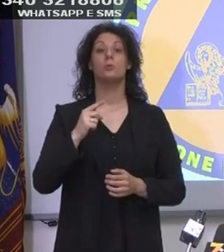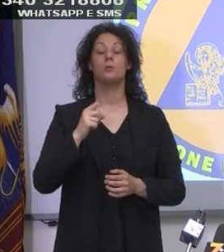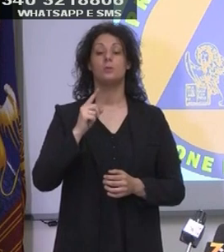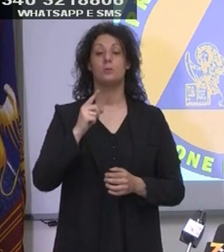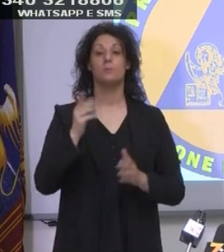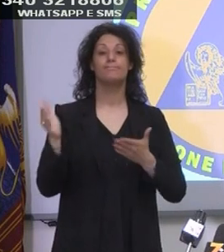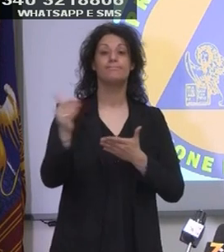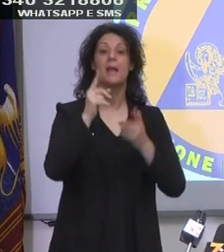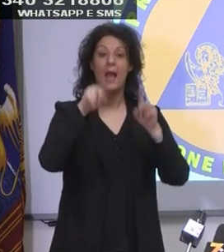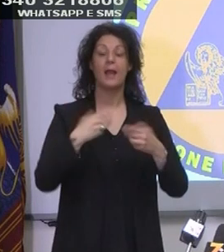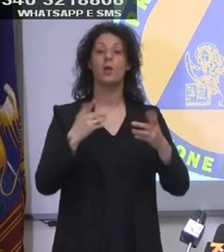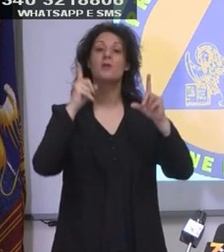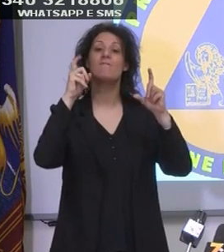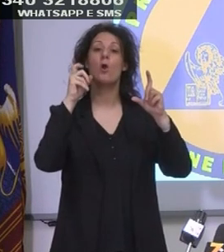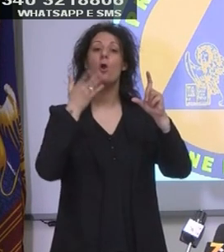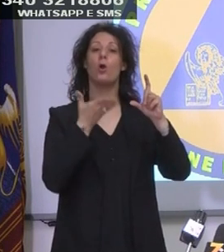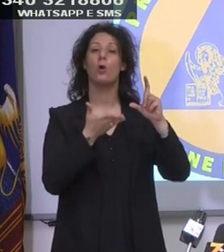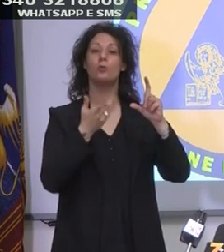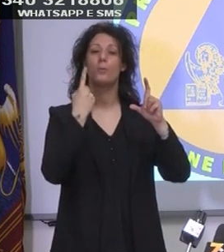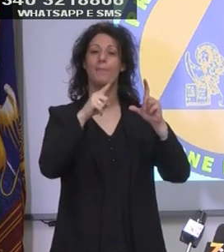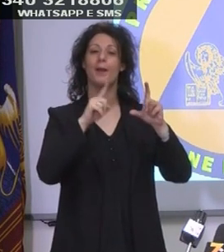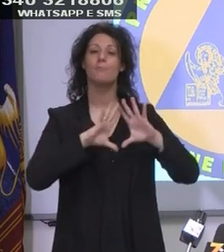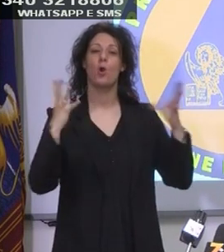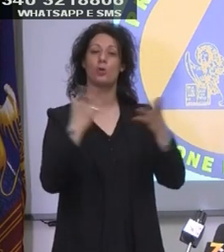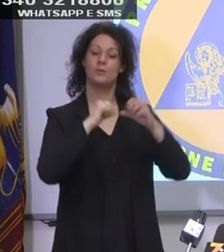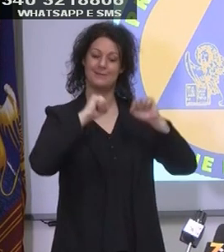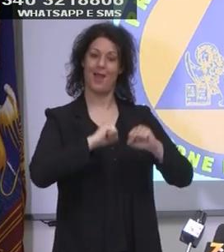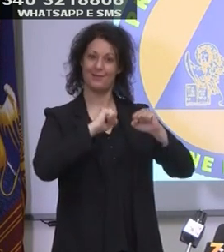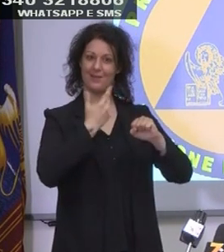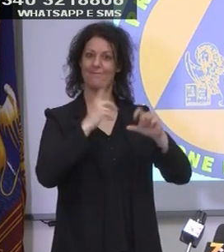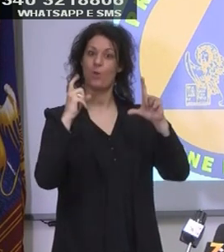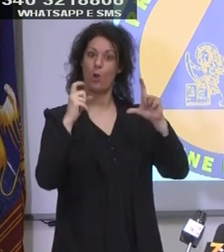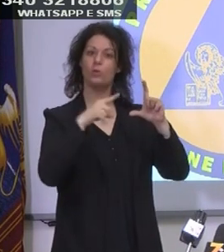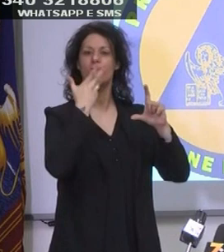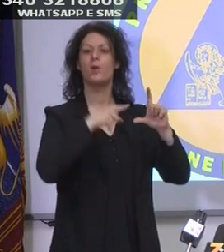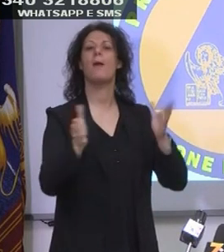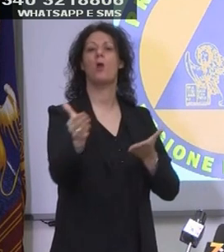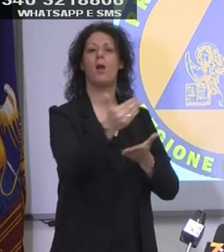un fotografo professionista del mondo della sanità durante questa emergenza.